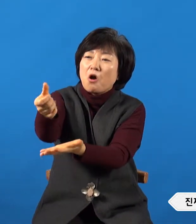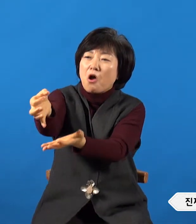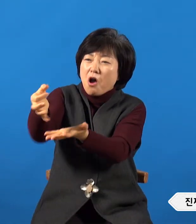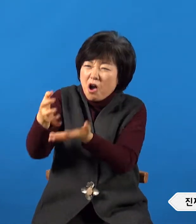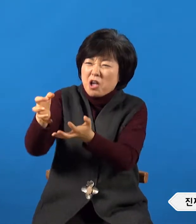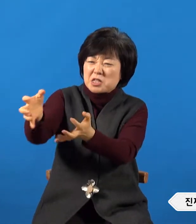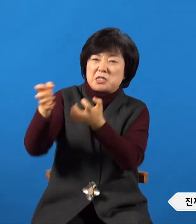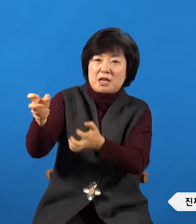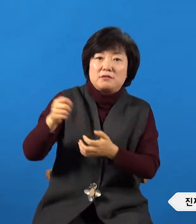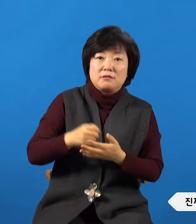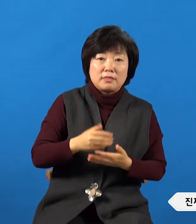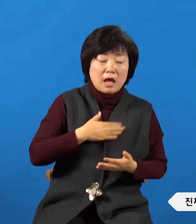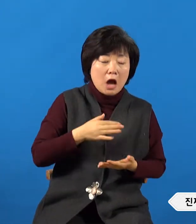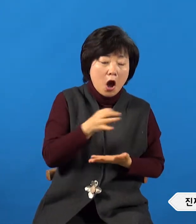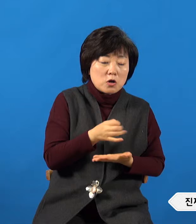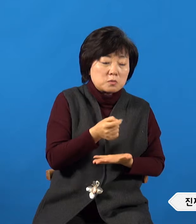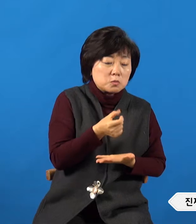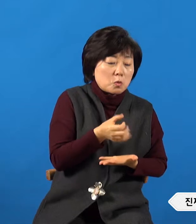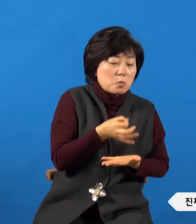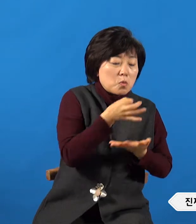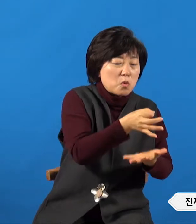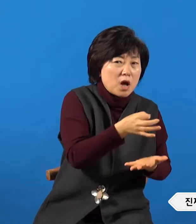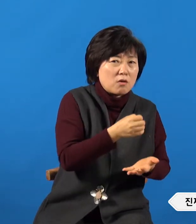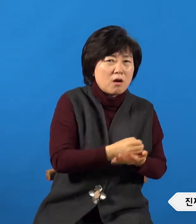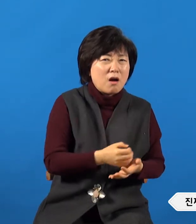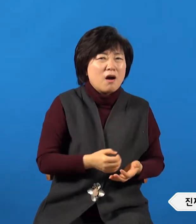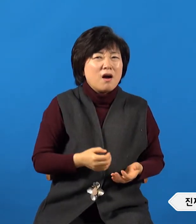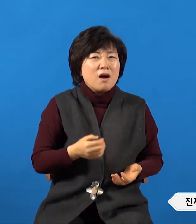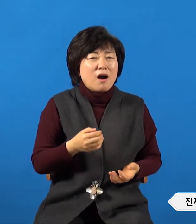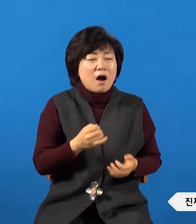인색하기 때문이고 내가 헌금을 적게 하는 것은